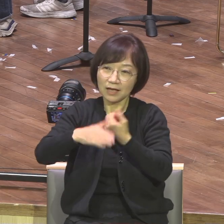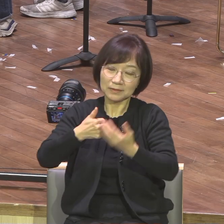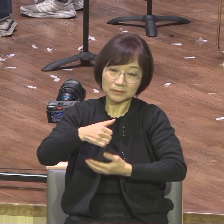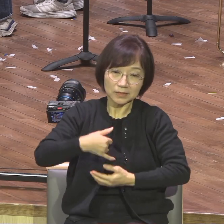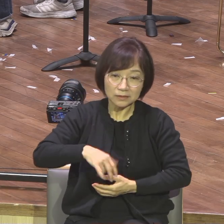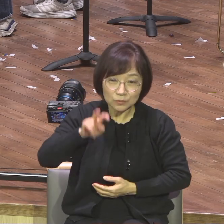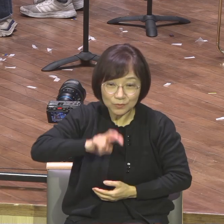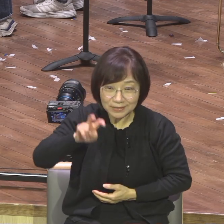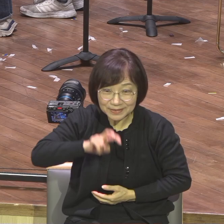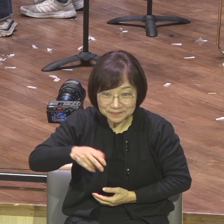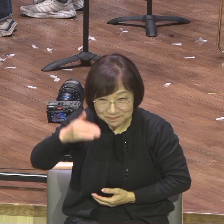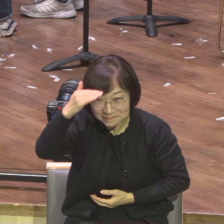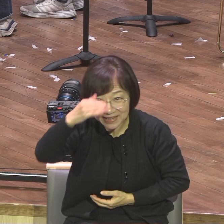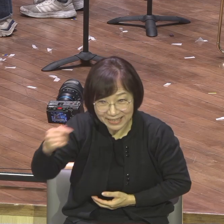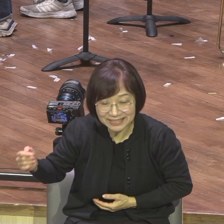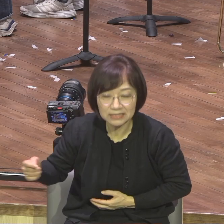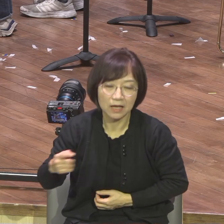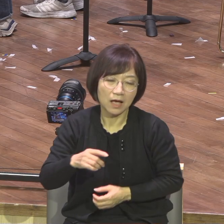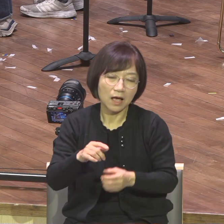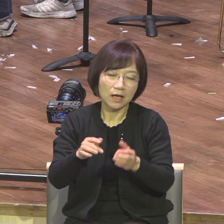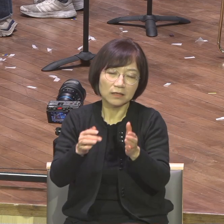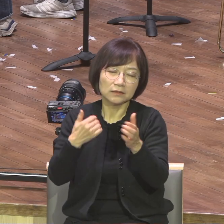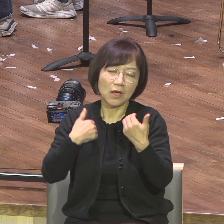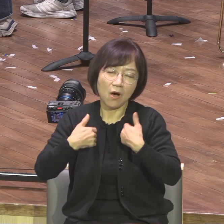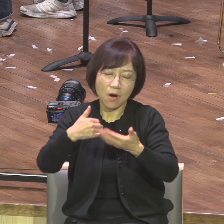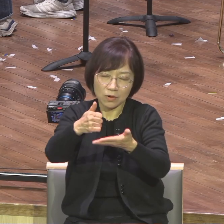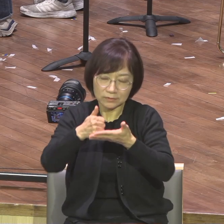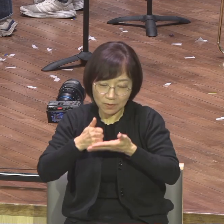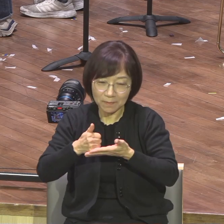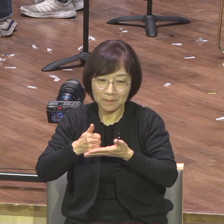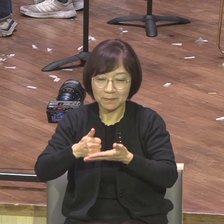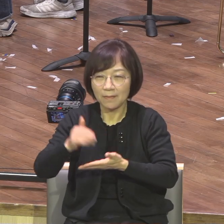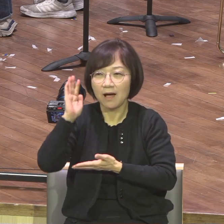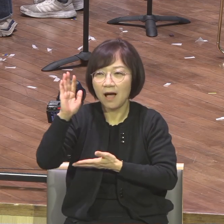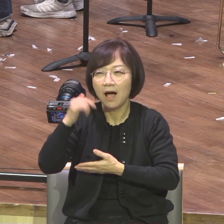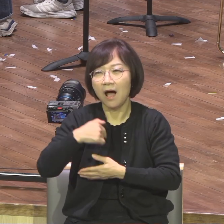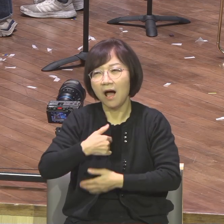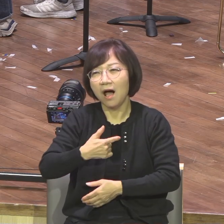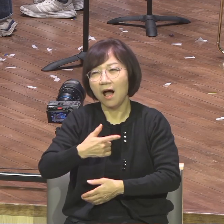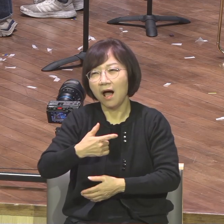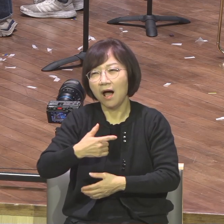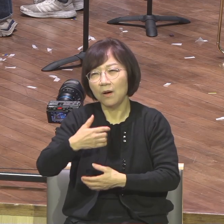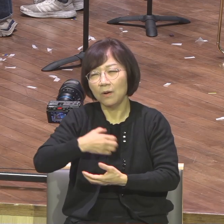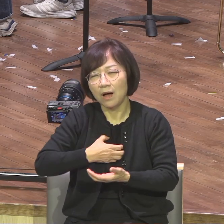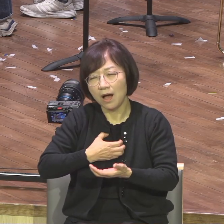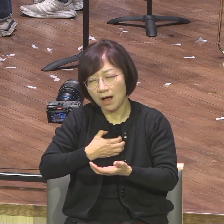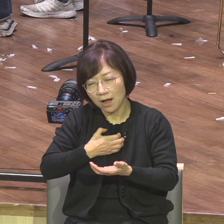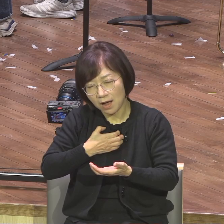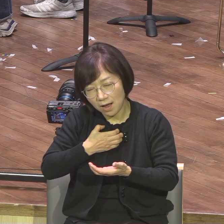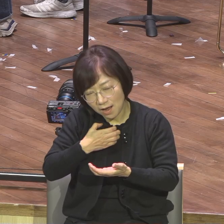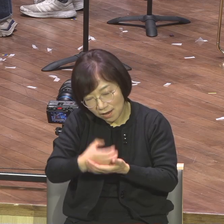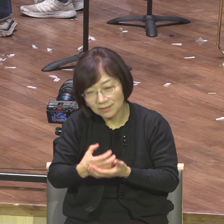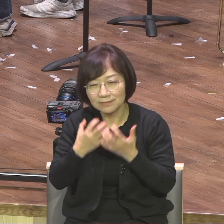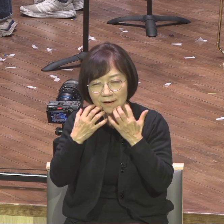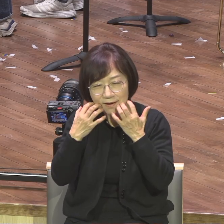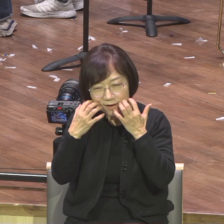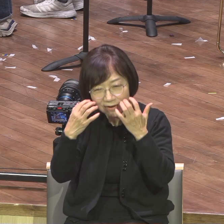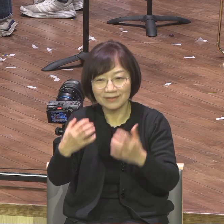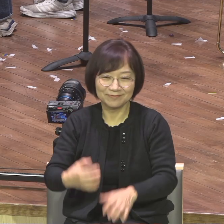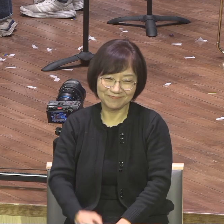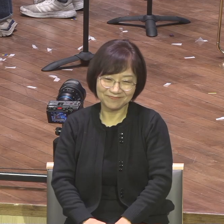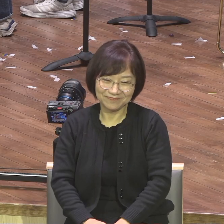영원한 생명 얻기 때문에 영생 얻기 때문에 그것만큼 큰 축복이 어디 있어요? 없잖아요.